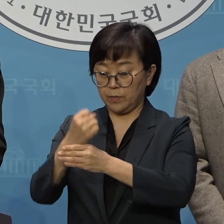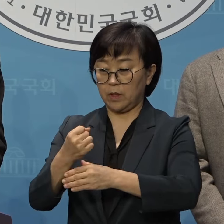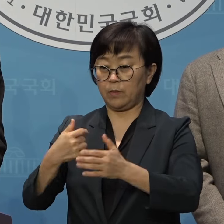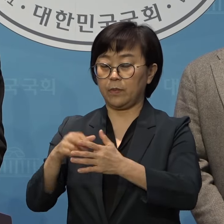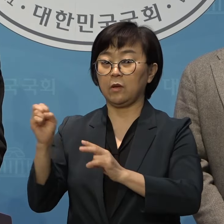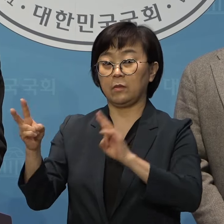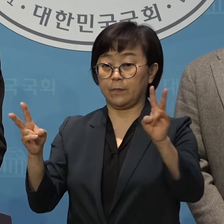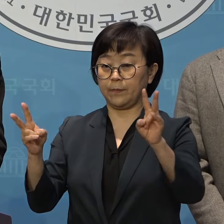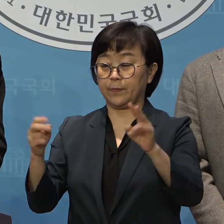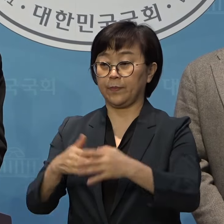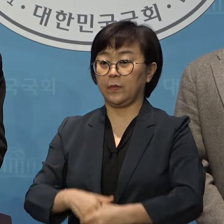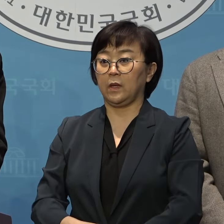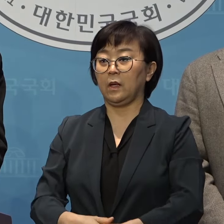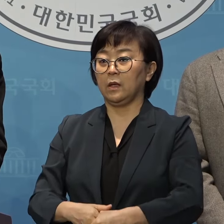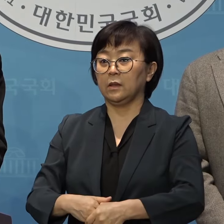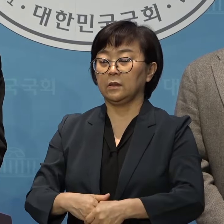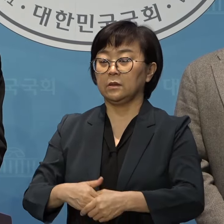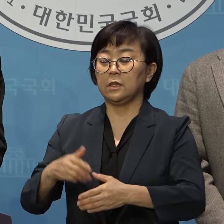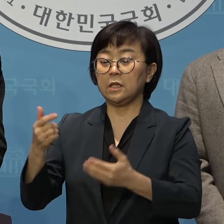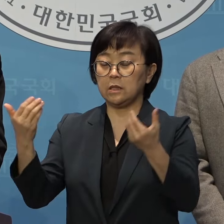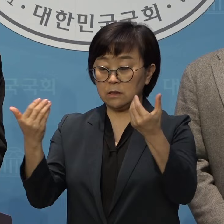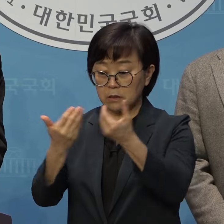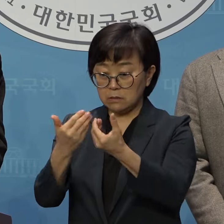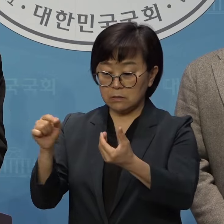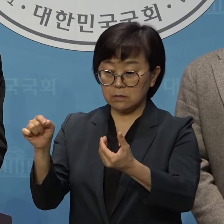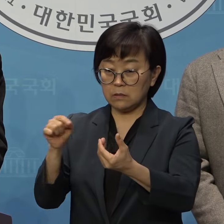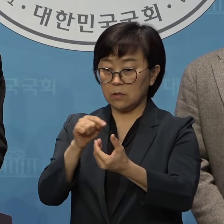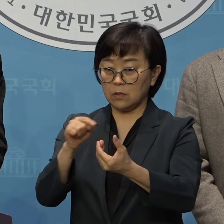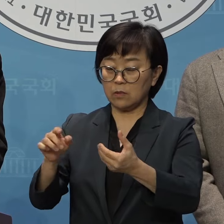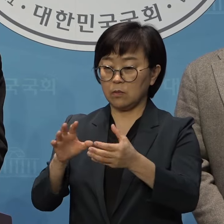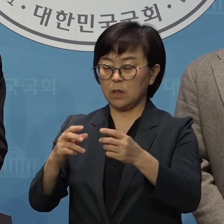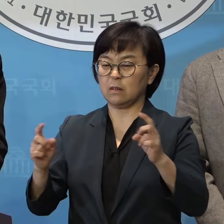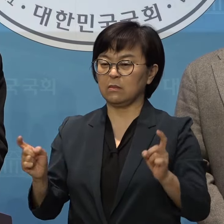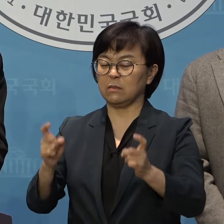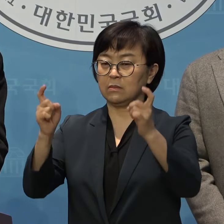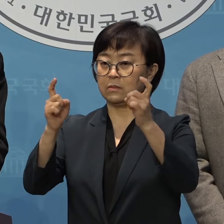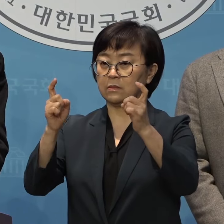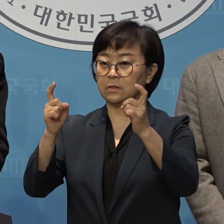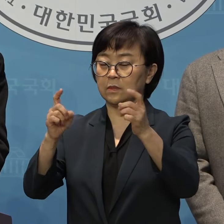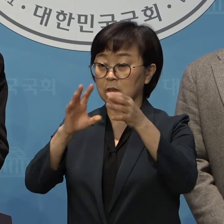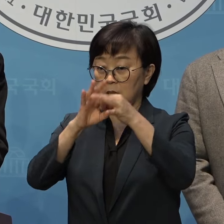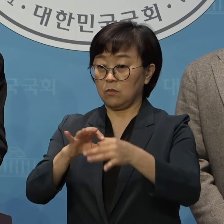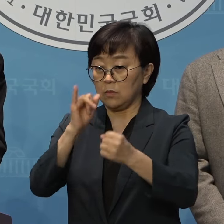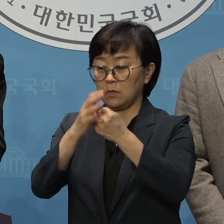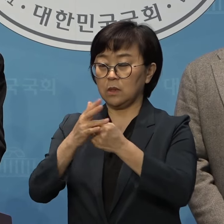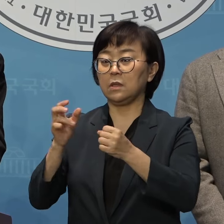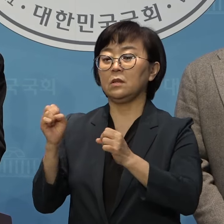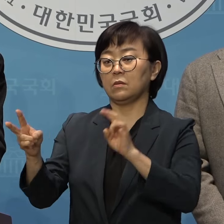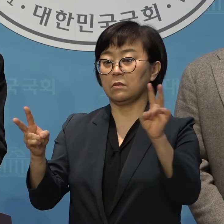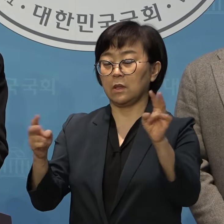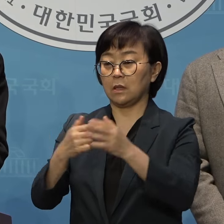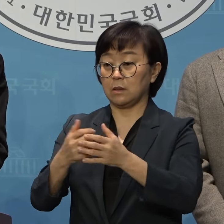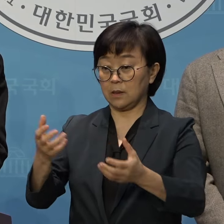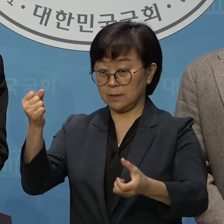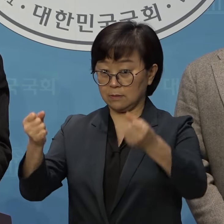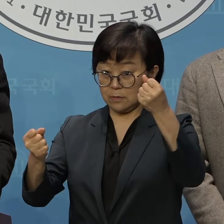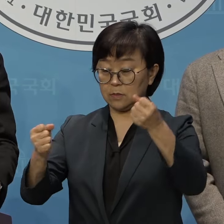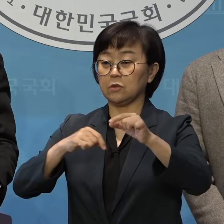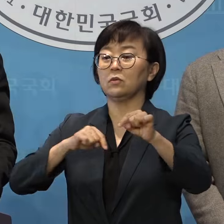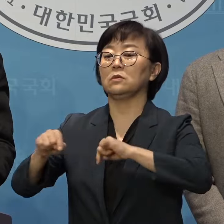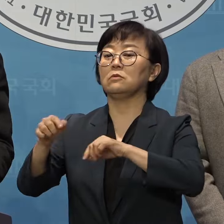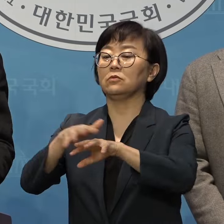거대 양당이 진영의 사활을 걸고 극한투쟁을 계속하는 현재의 양당 독점 정치